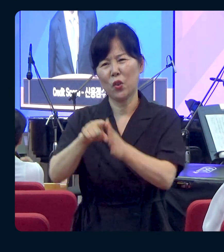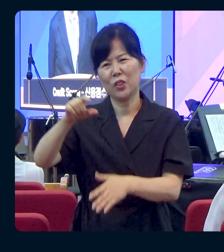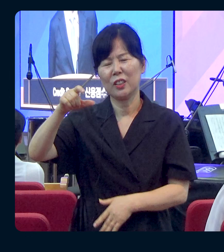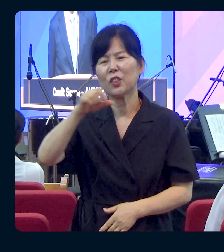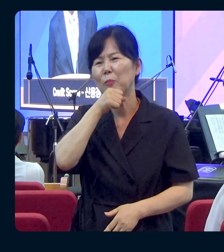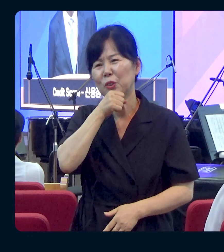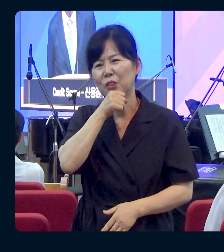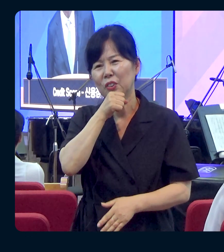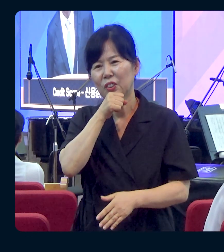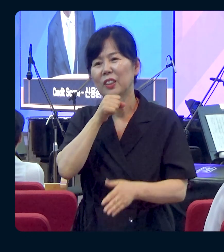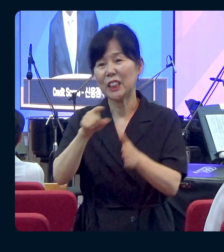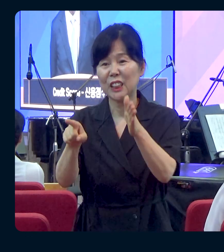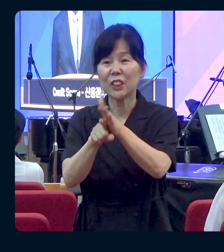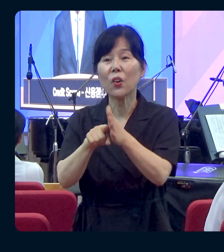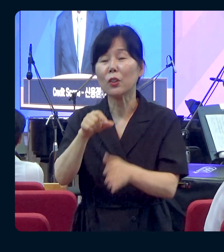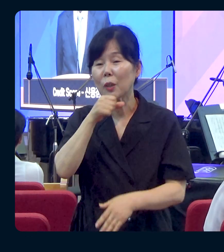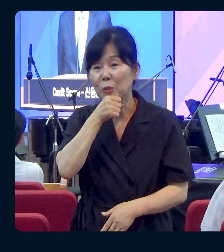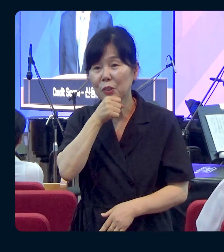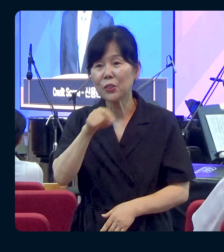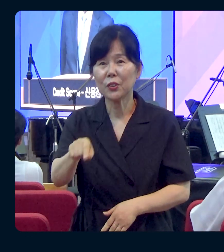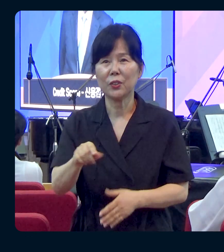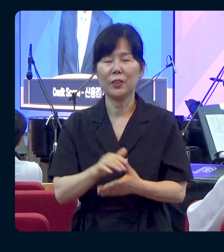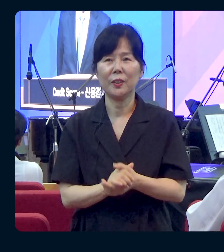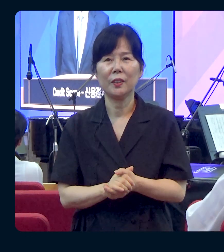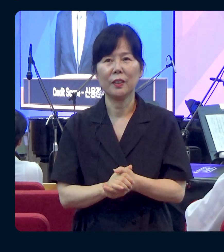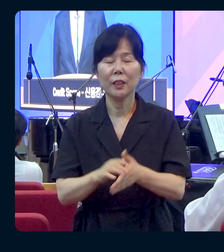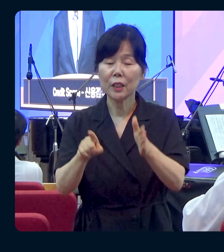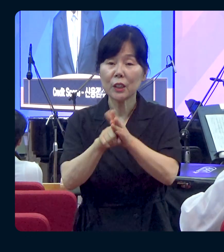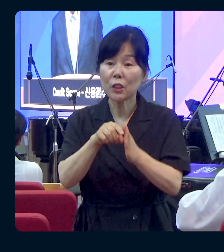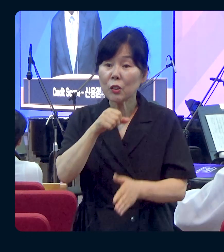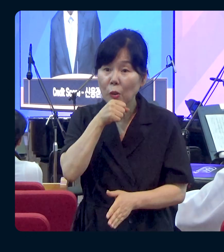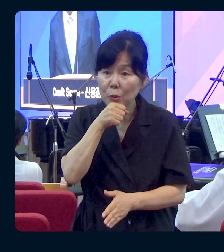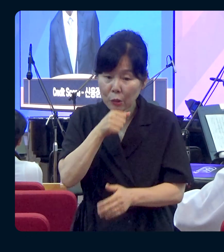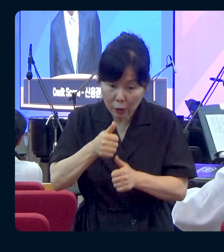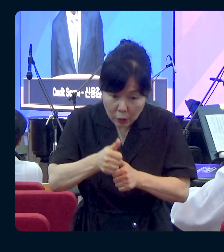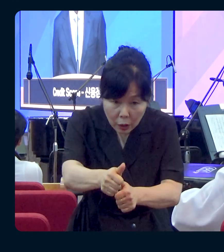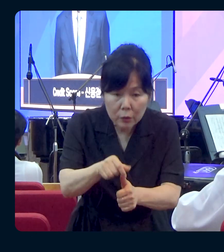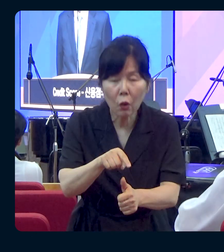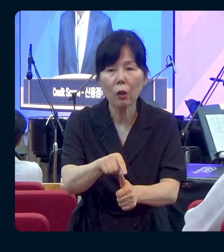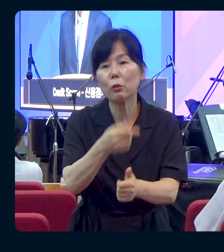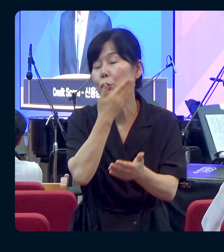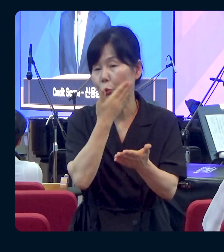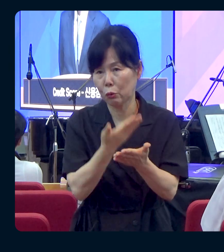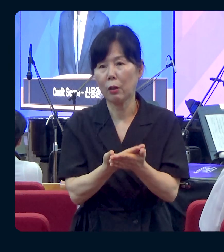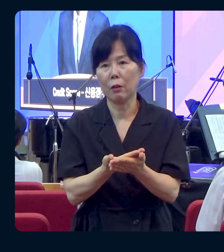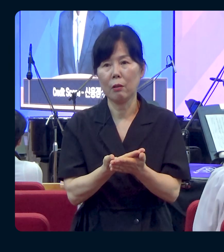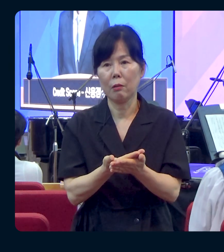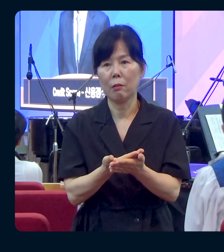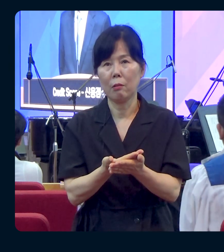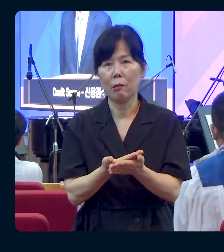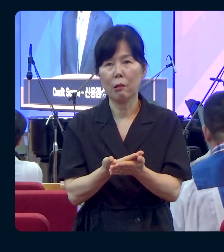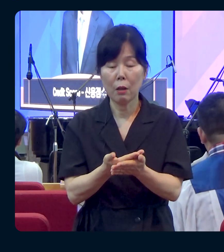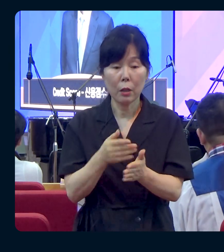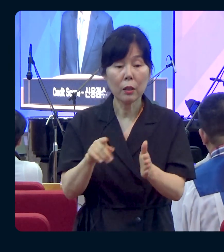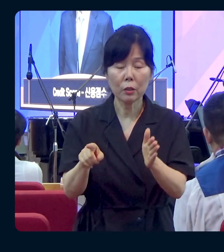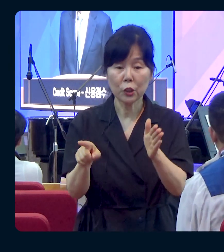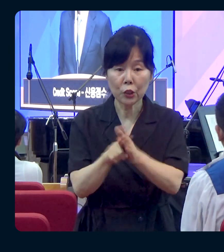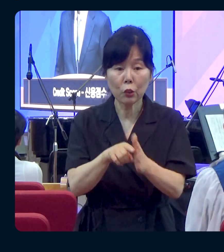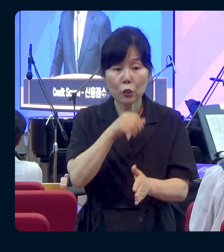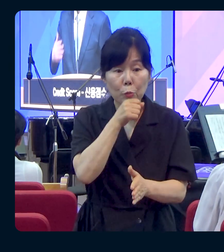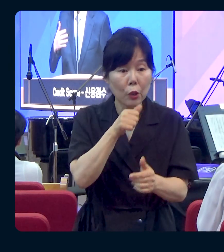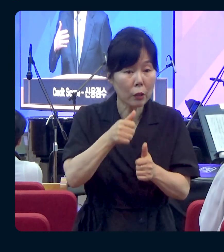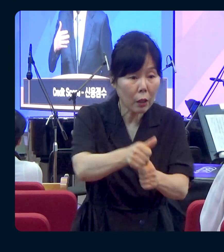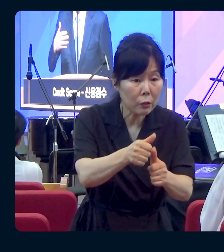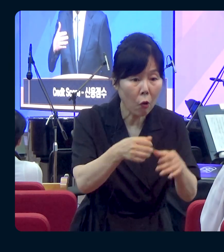하는 신용 점수였습니다. 신용 점수. 이 크레딧 스코어가 몇 점이냐 하는 것은 굉장히